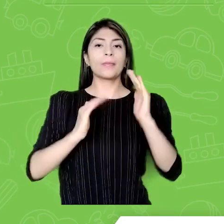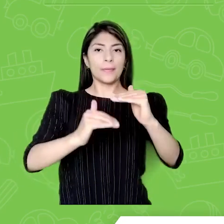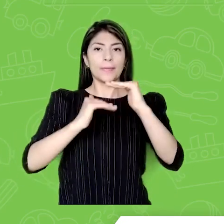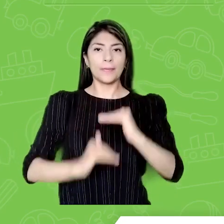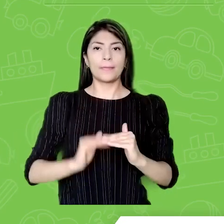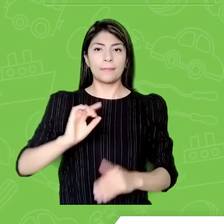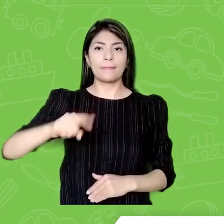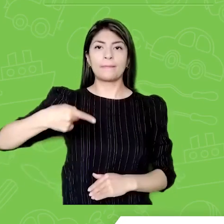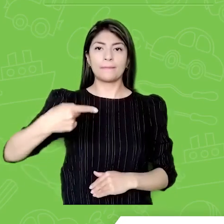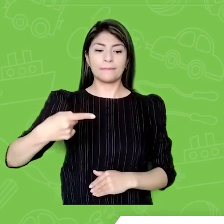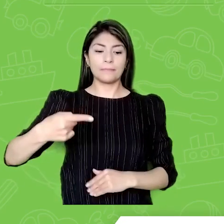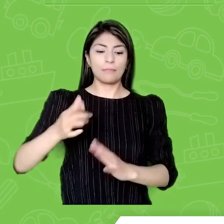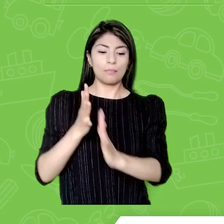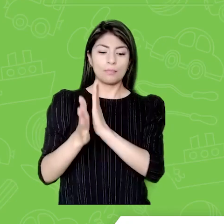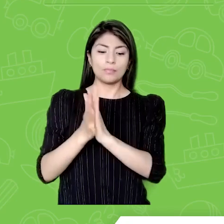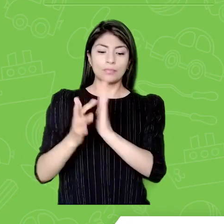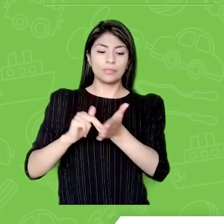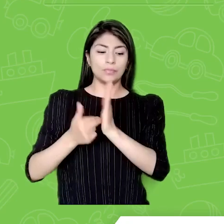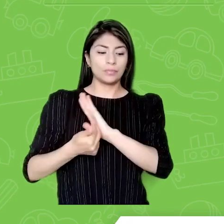En los términos del artículo